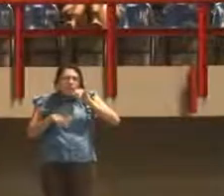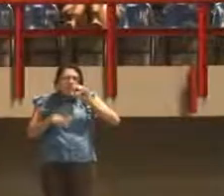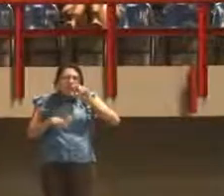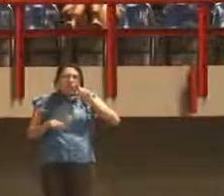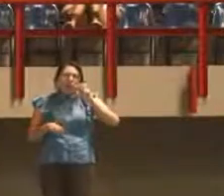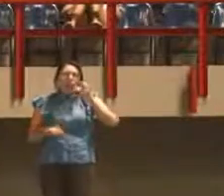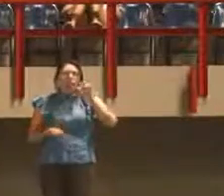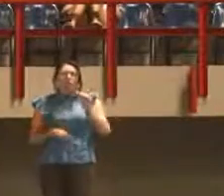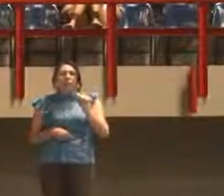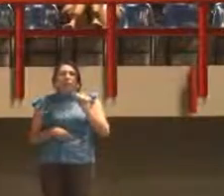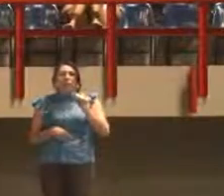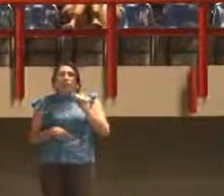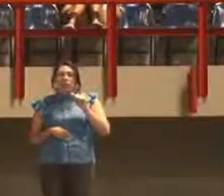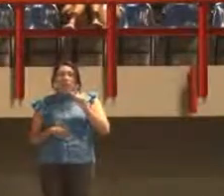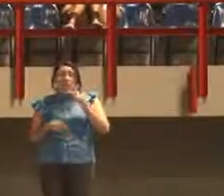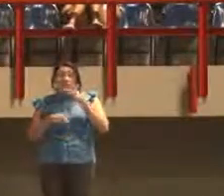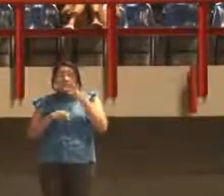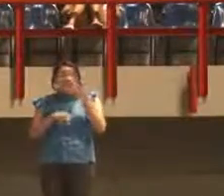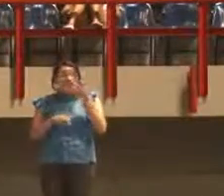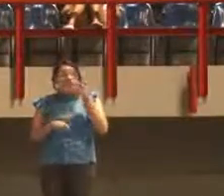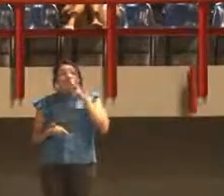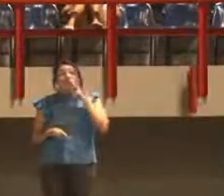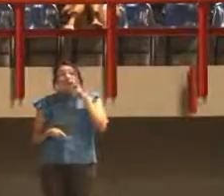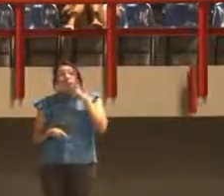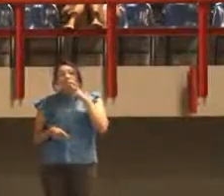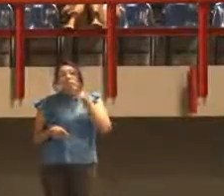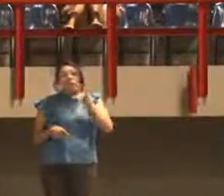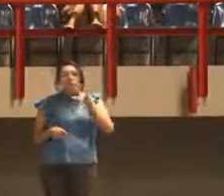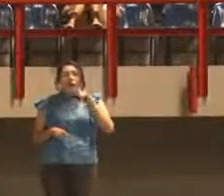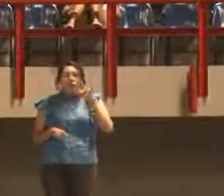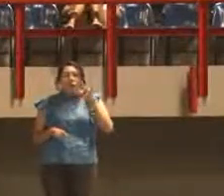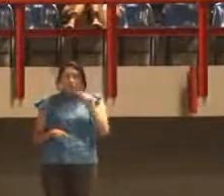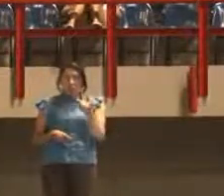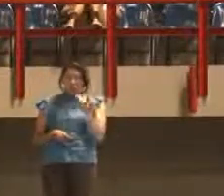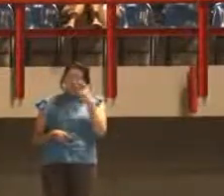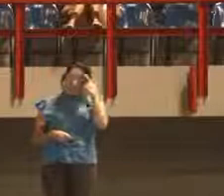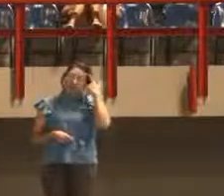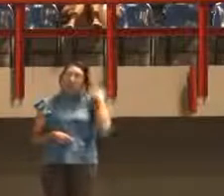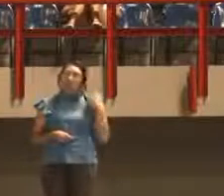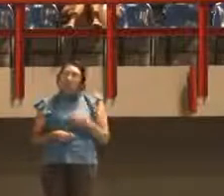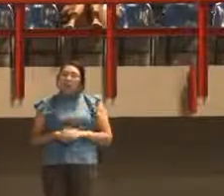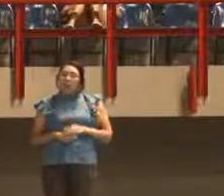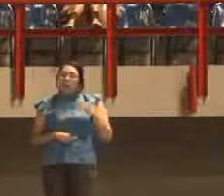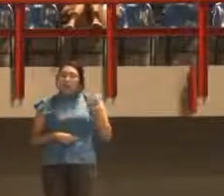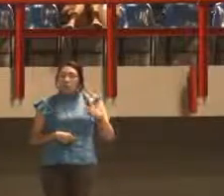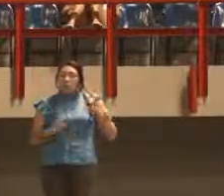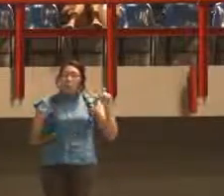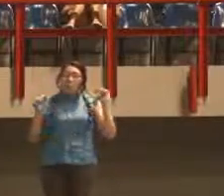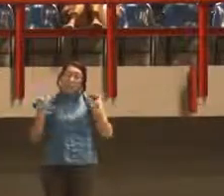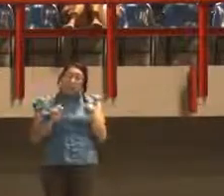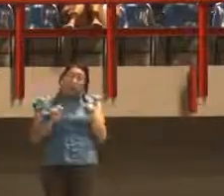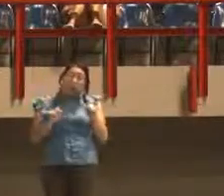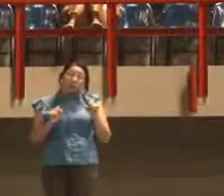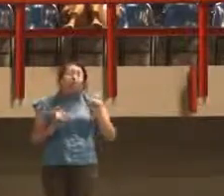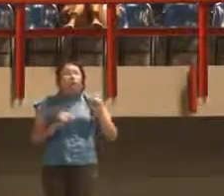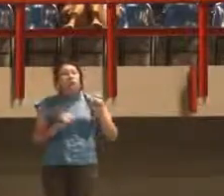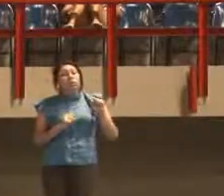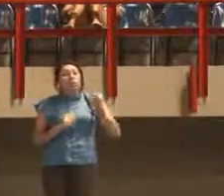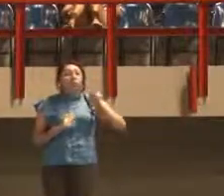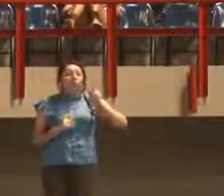mistura, a gente vai ter uma outra cor, que é o violeta, que pode ser o violeta e pode ser o que mais? O claro e